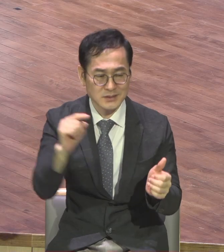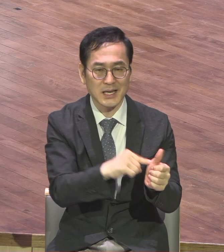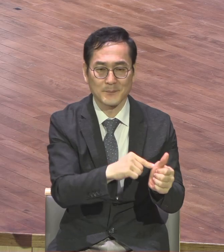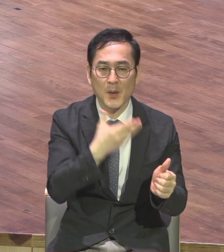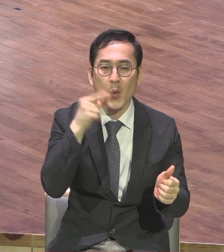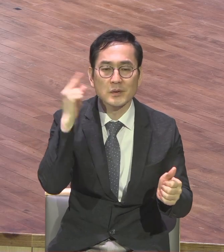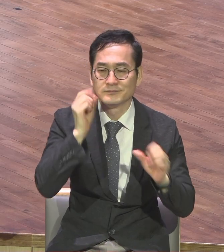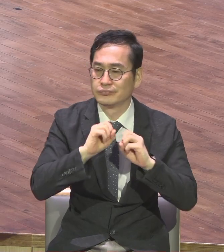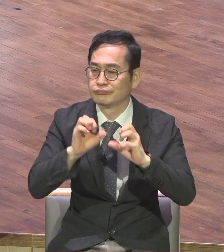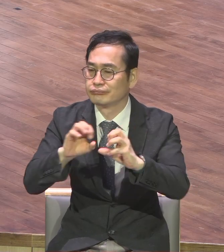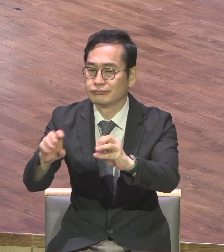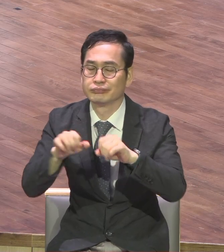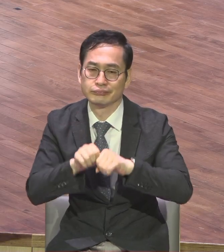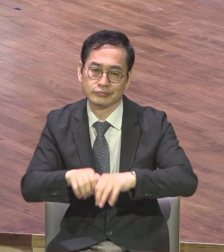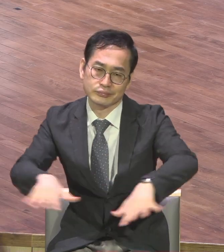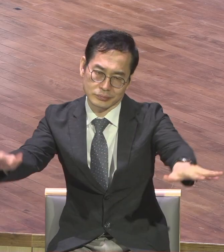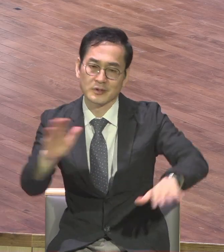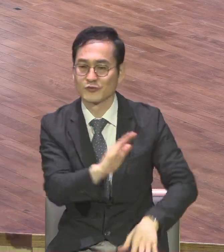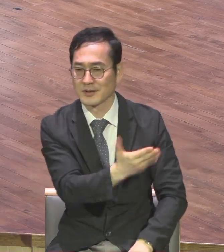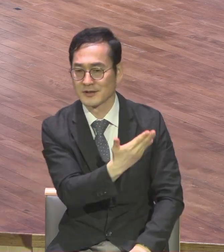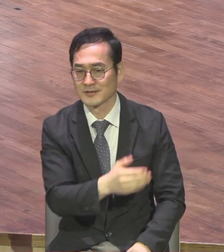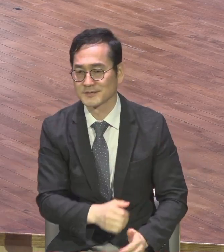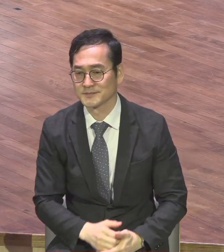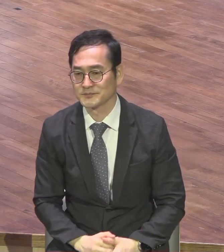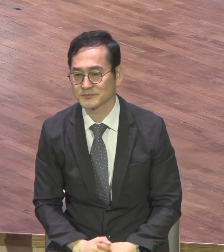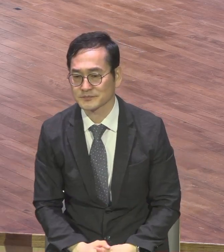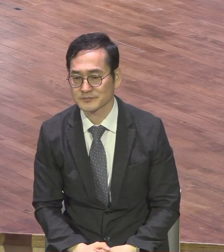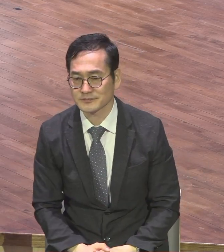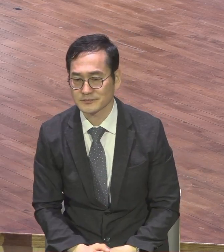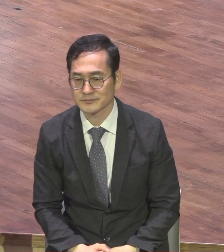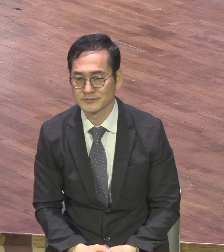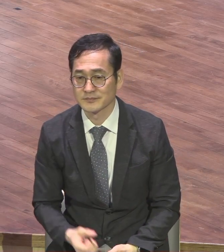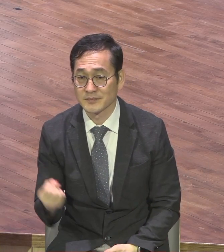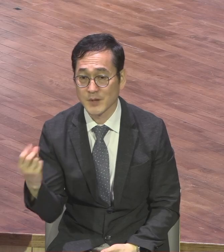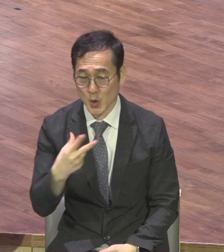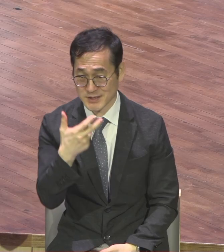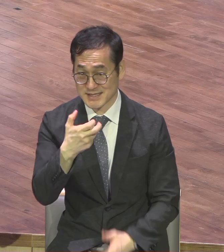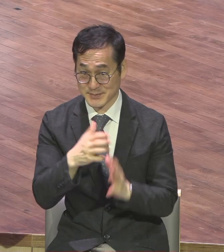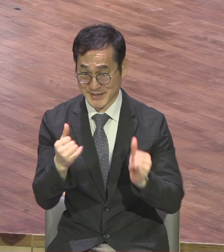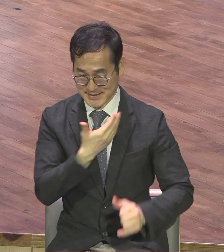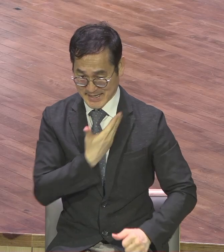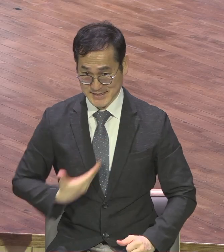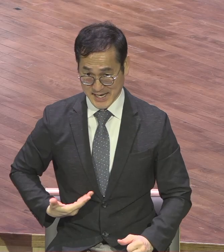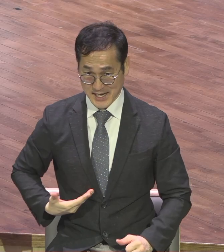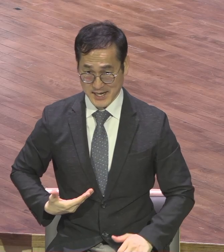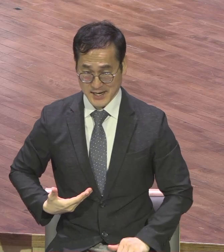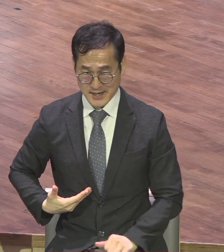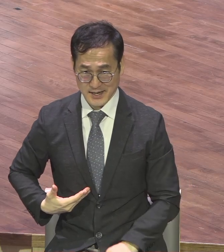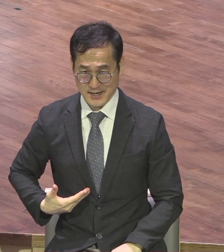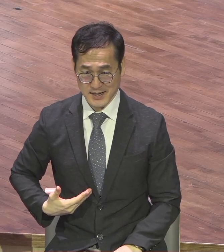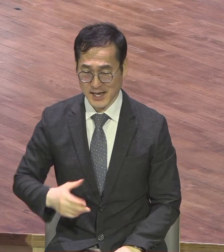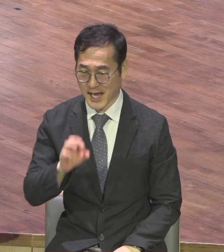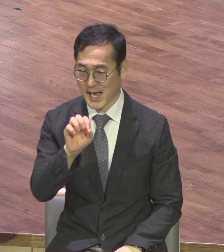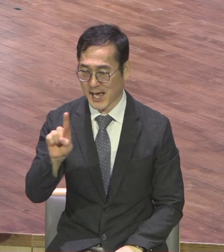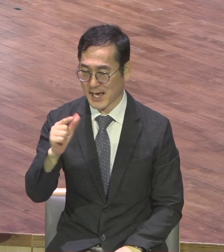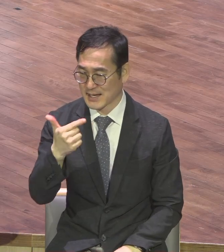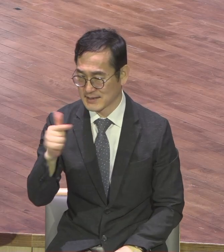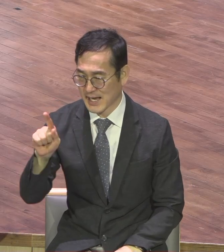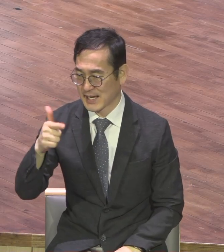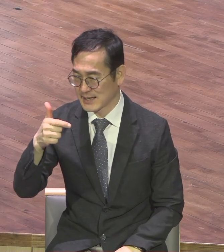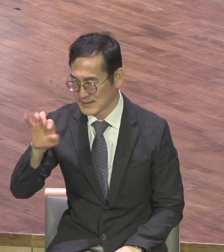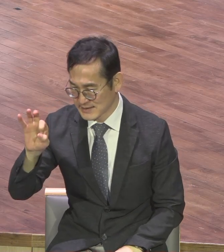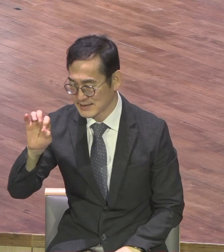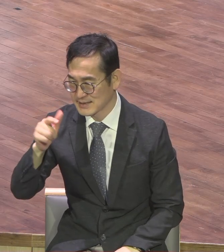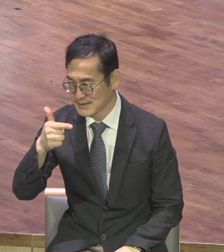사도행전 9장에 오면 사도 바울이 이 70인 제자 아나니아의 이 팀사역을 받으면서 너는